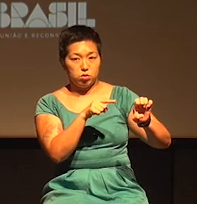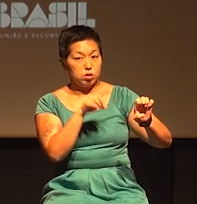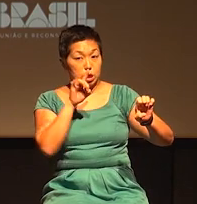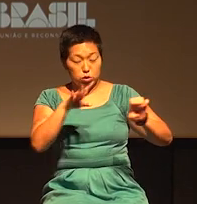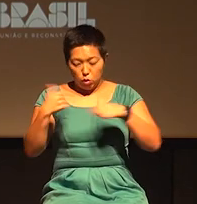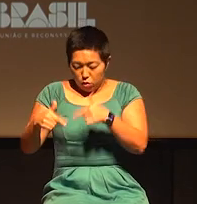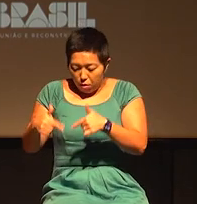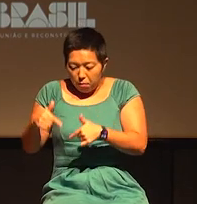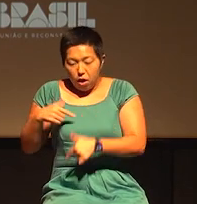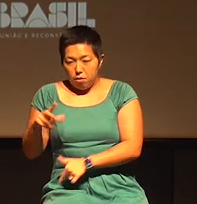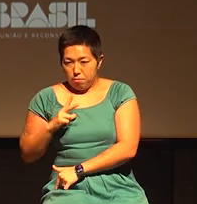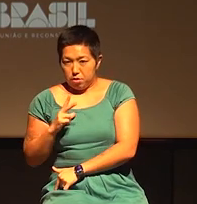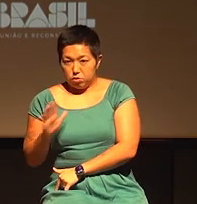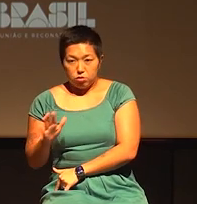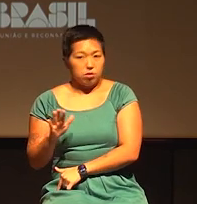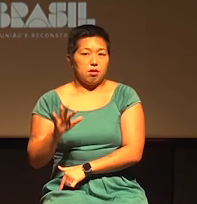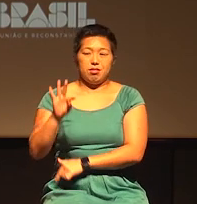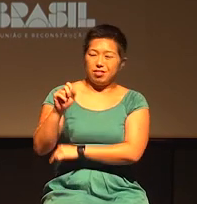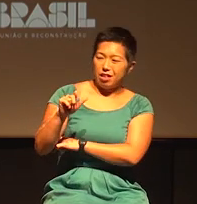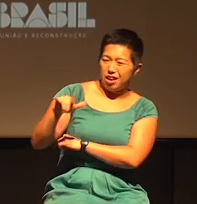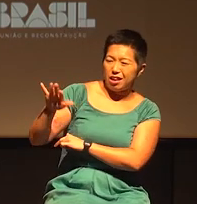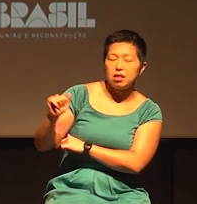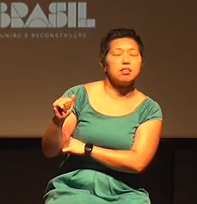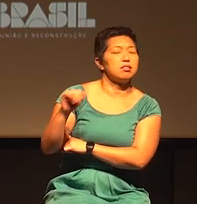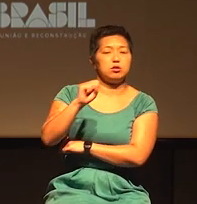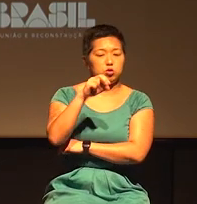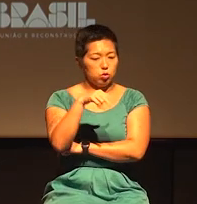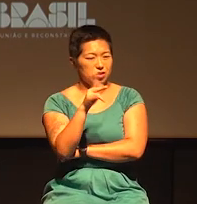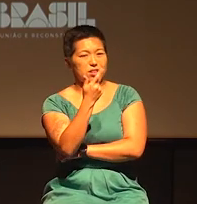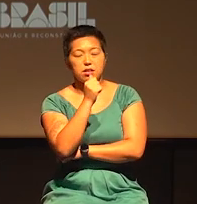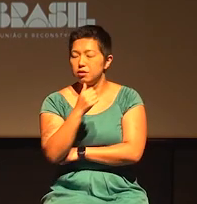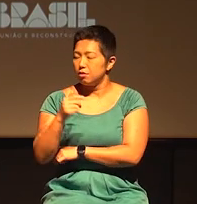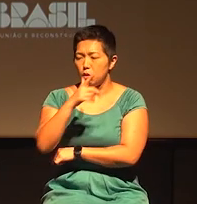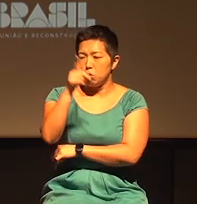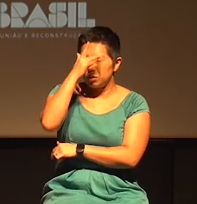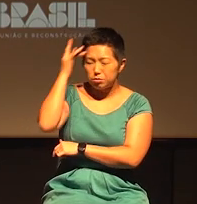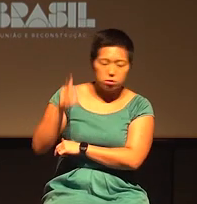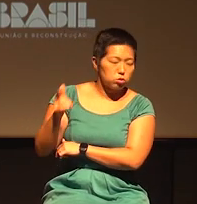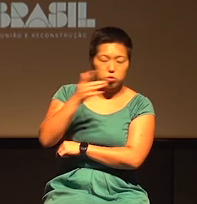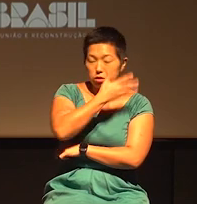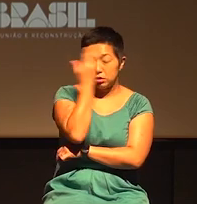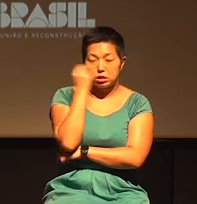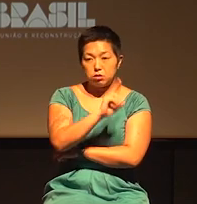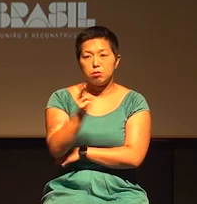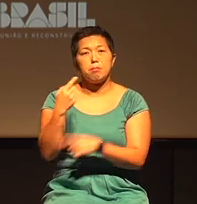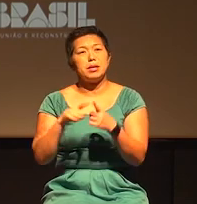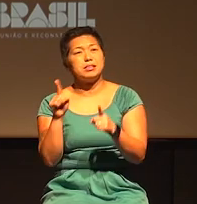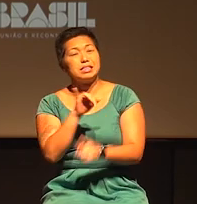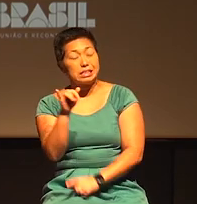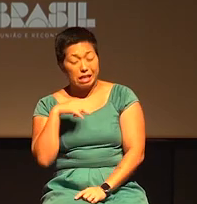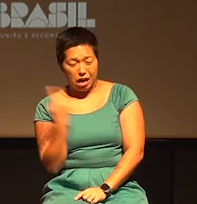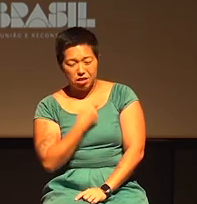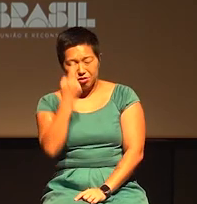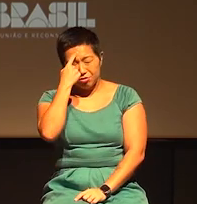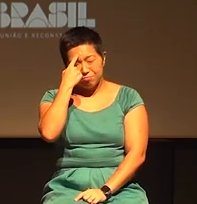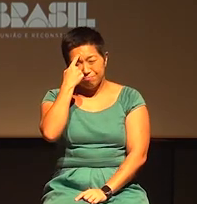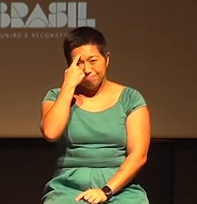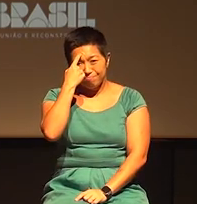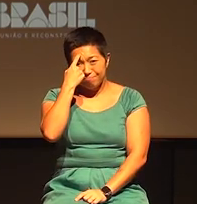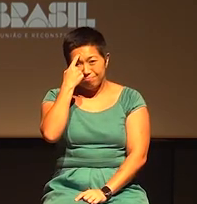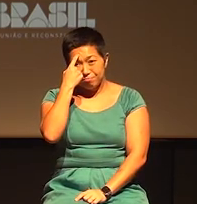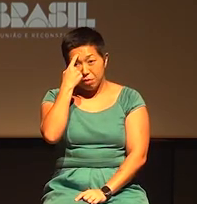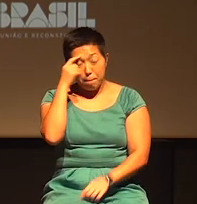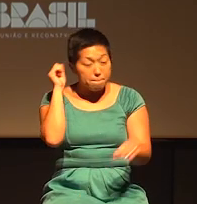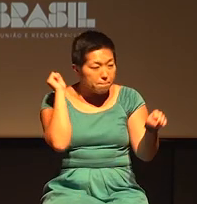do trabalho da Talita que é lindo do da Sonia que é lindo e das outras pessoas que eu não lembro o nome desculpa mas Caraca se a gente não não não não impedir